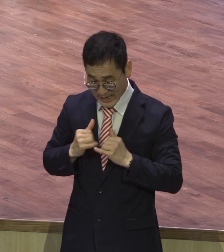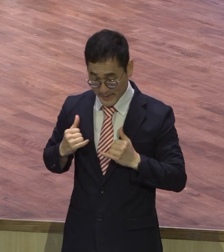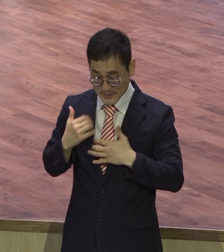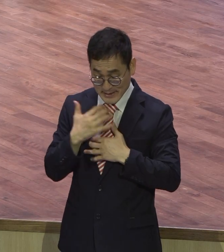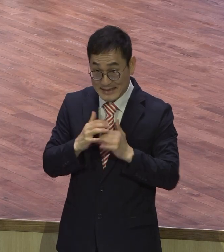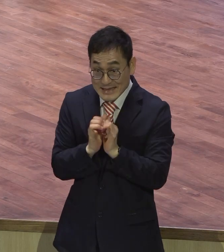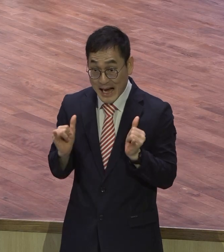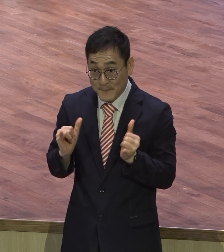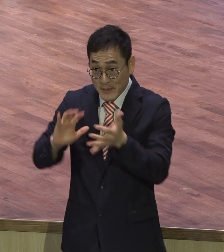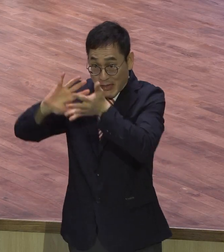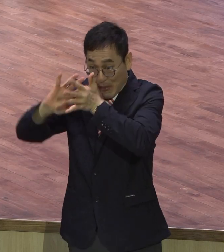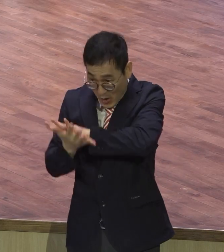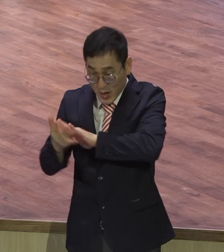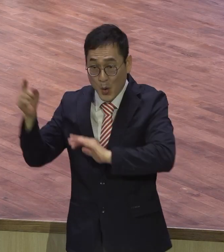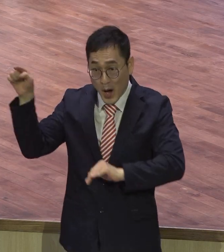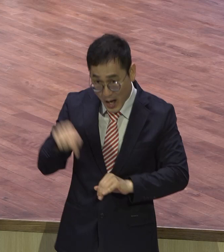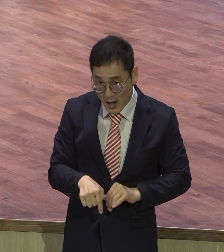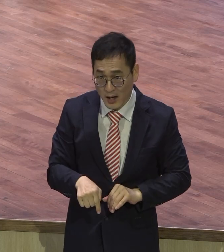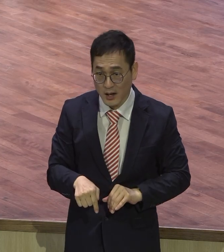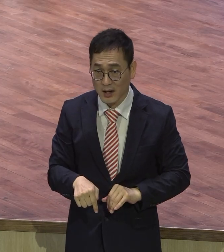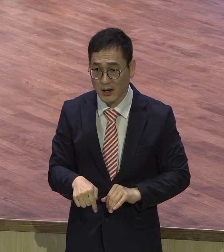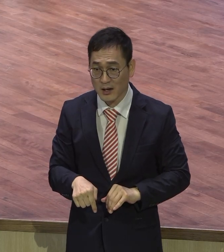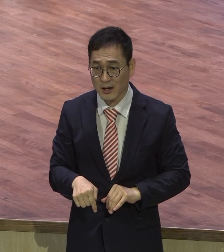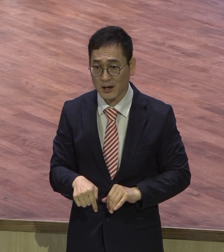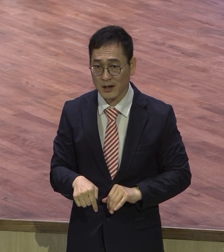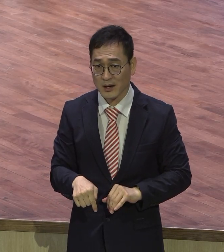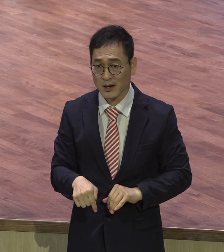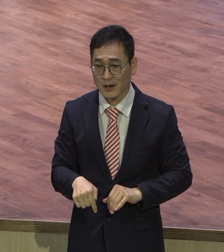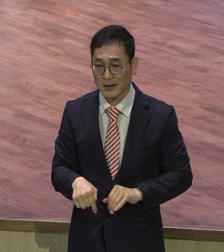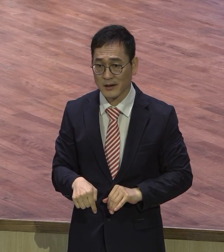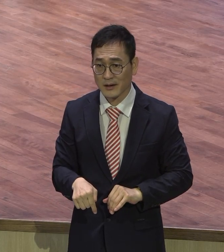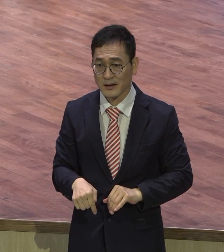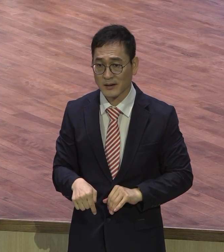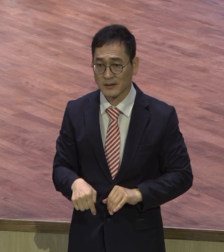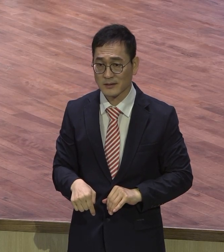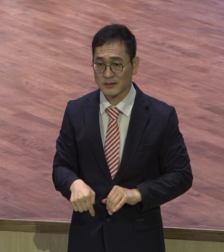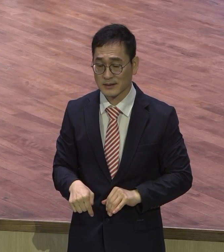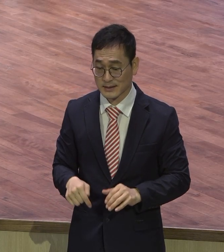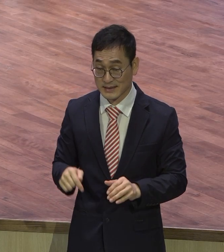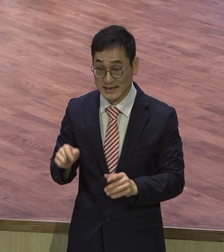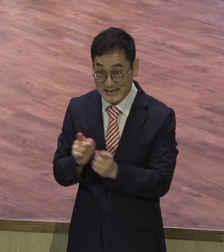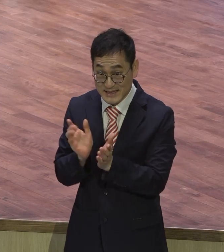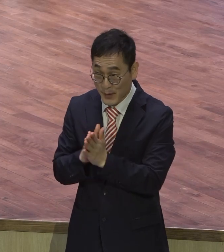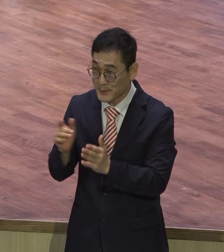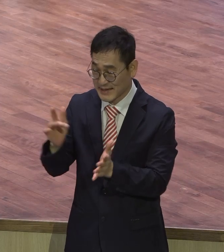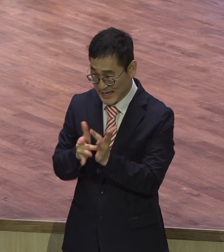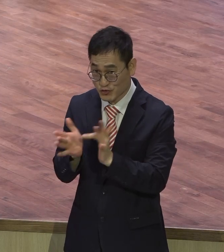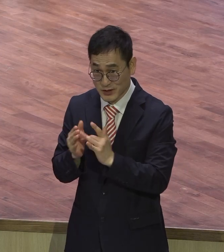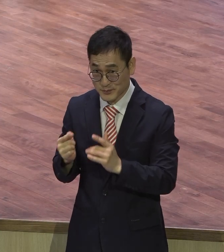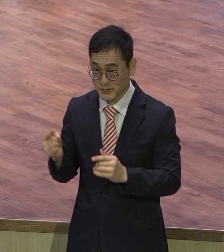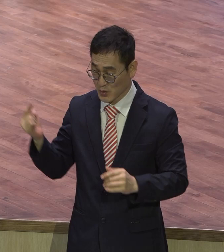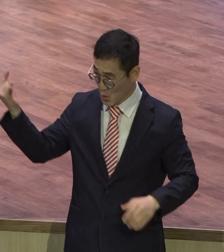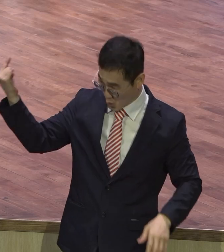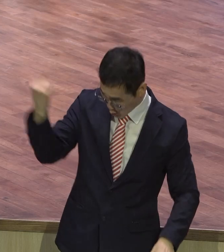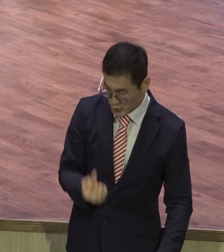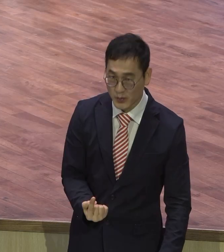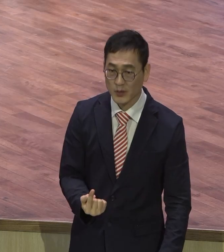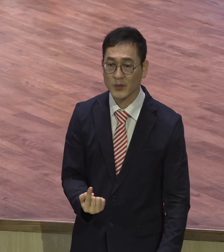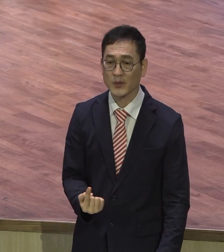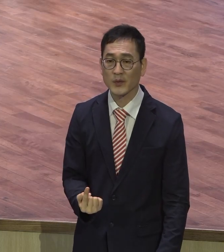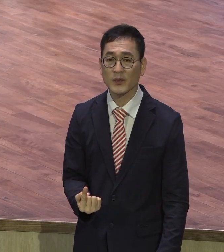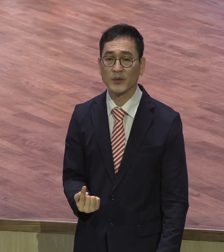맹쾌하게 밝혀주고 있어요. 하나님 이 땅에 오실 이유가 뭐 있어요. 육신의 인간의 육신의 옷을 입고